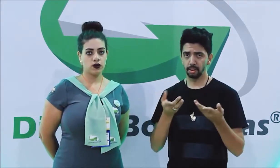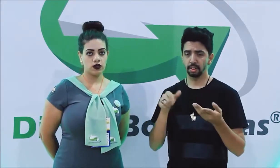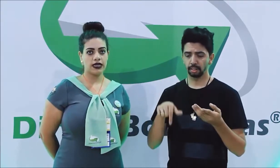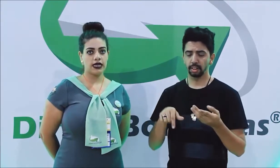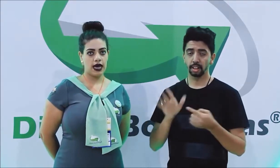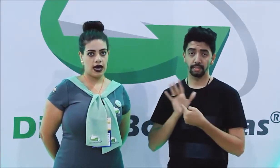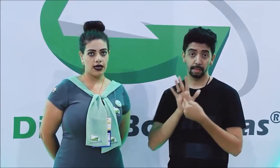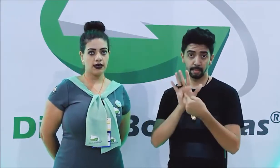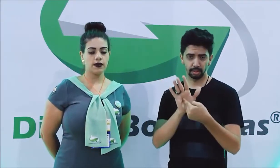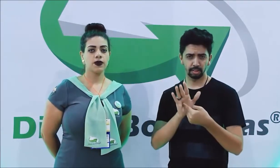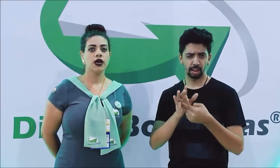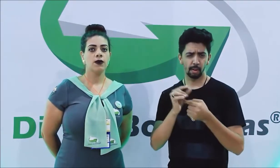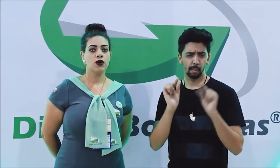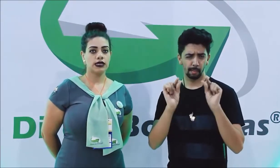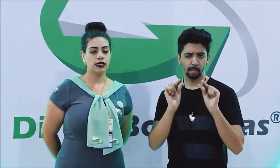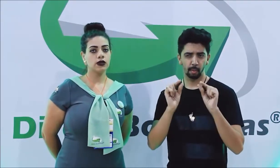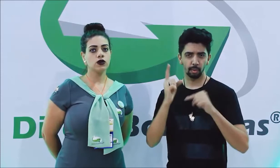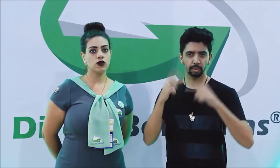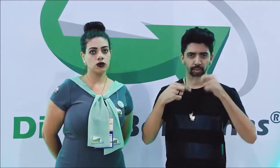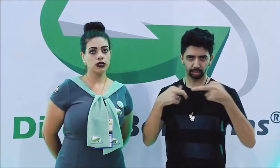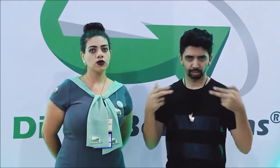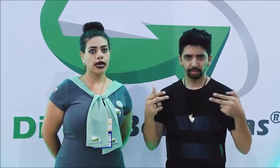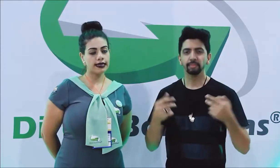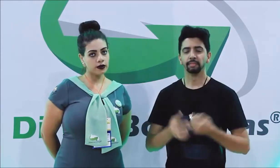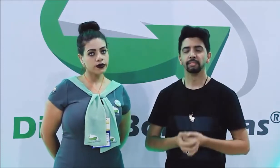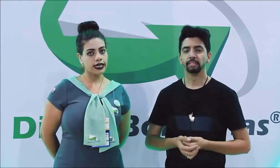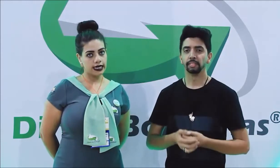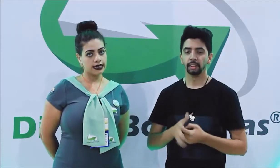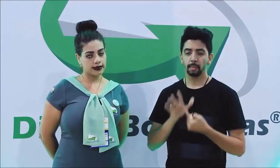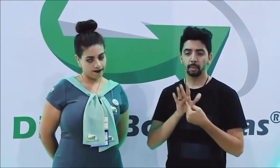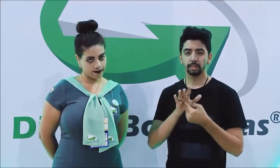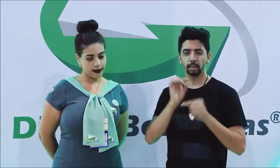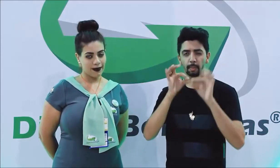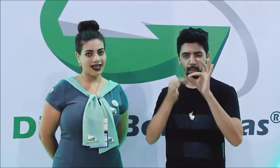dos materiais, mostrando e sondando cada um deles, tá bem?